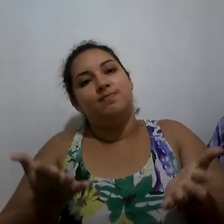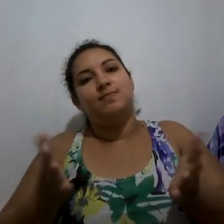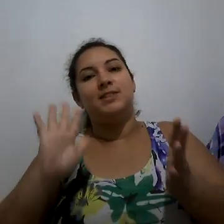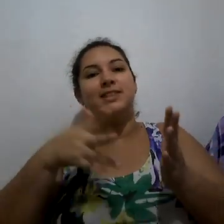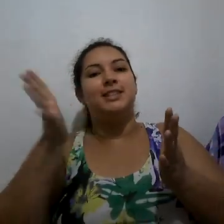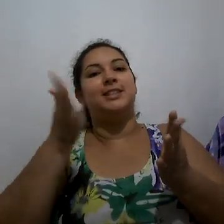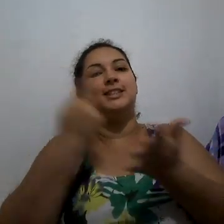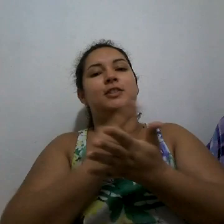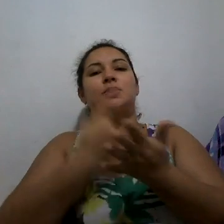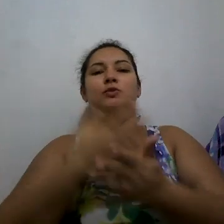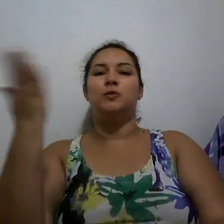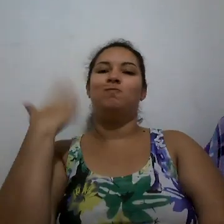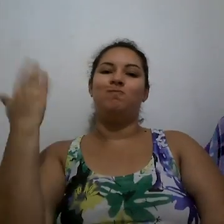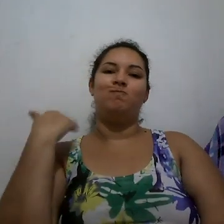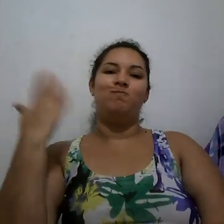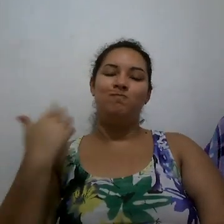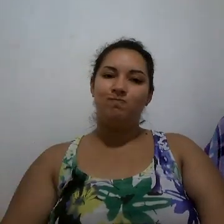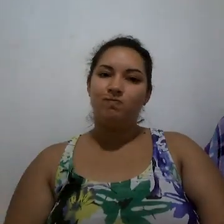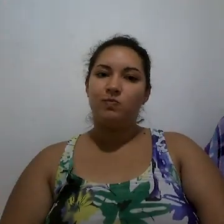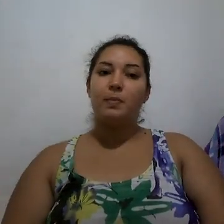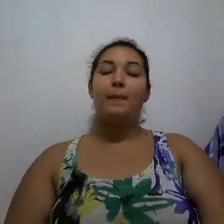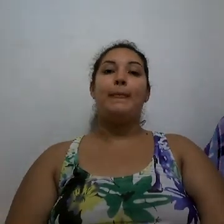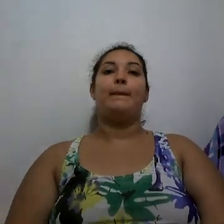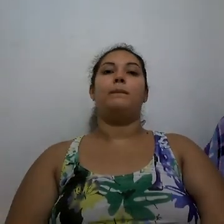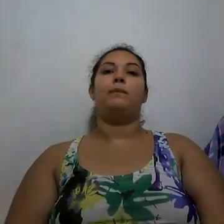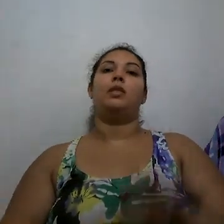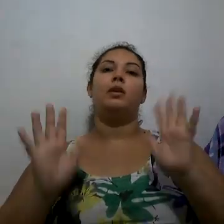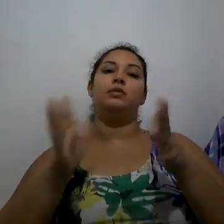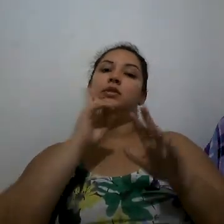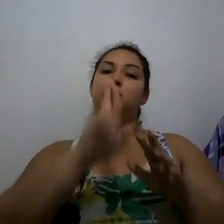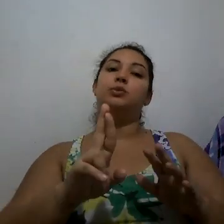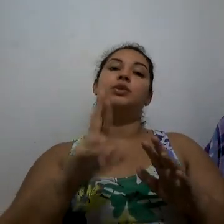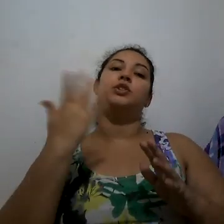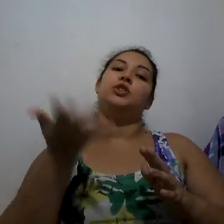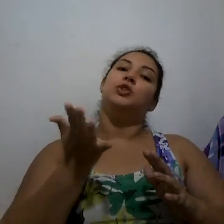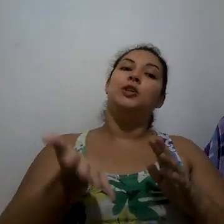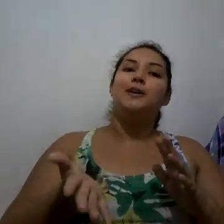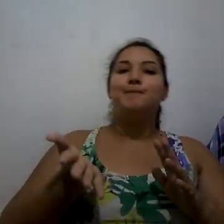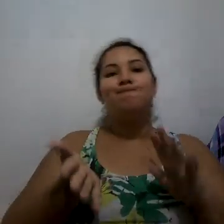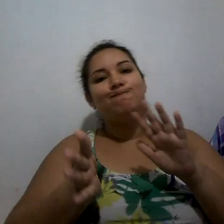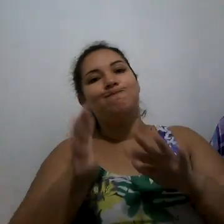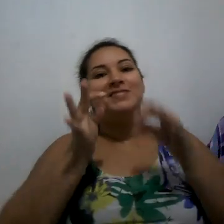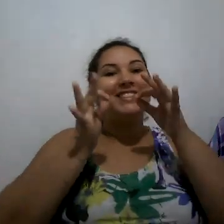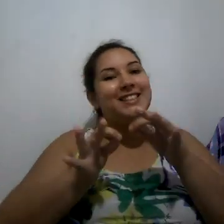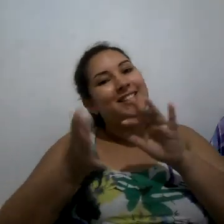no início. Então o resultado ele não é mais tão preciso assim. Então uma das coisas que a gente fala é